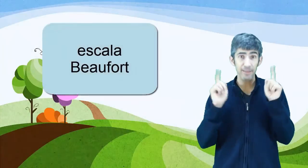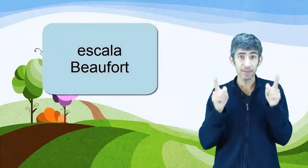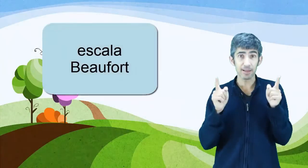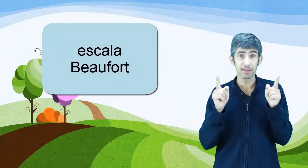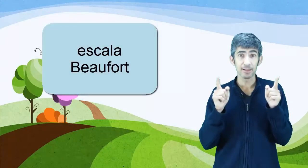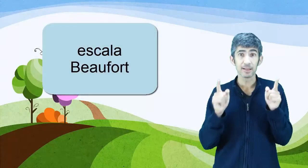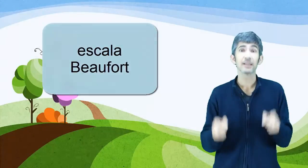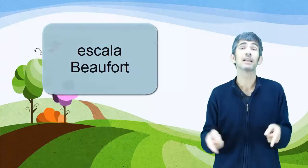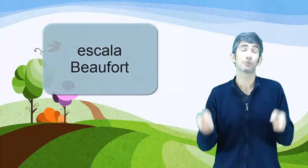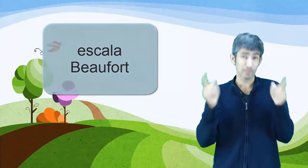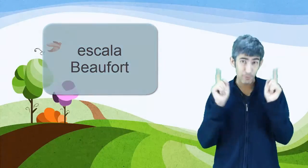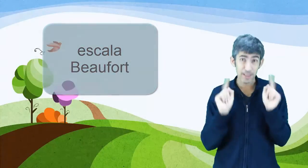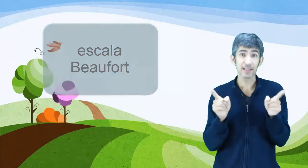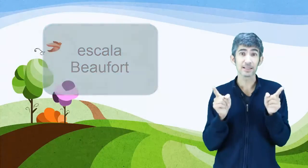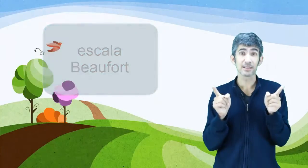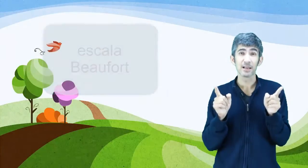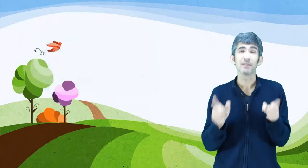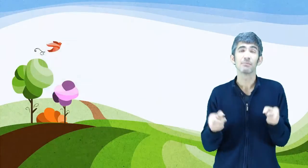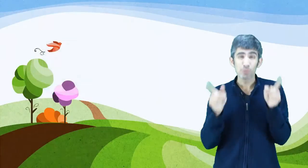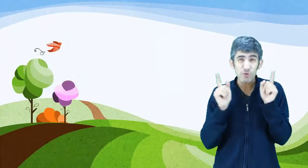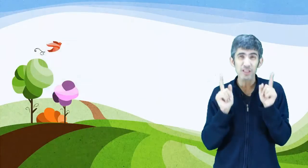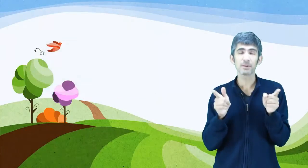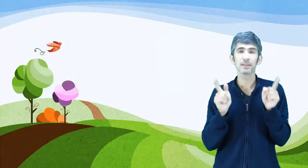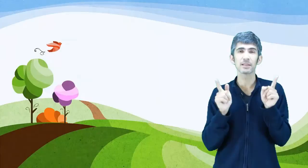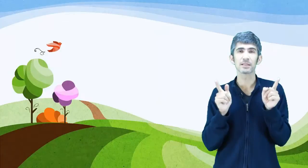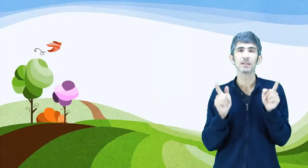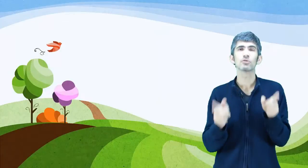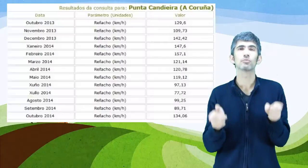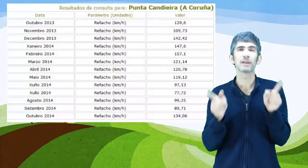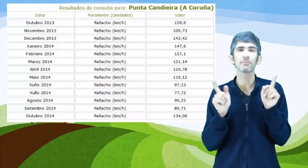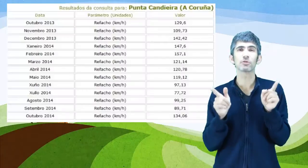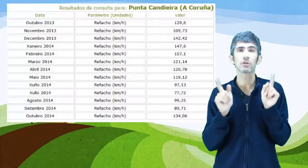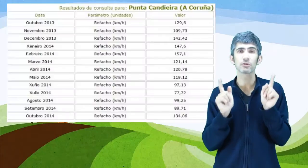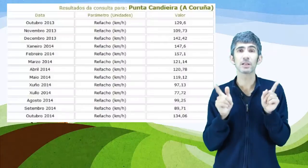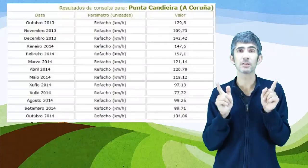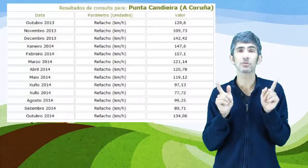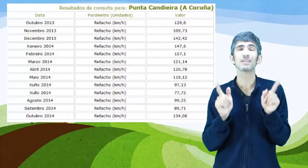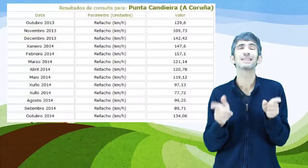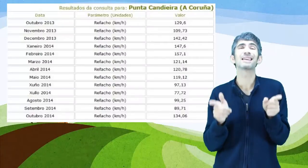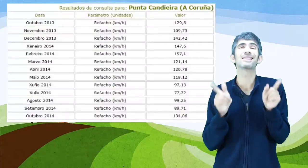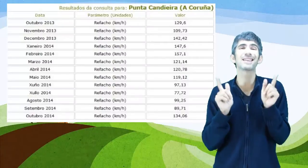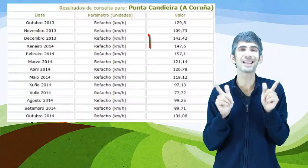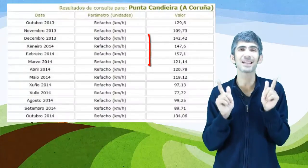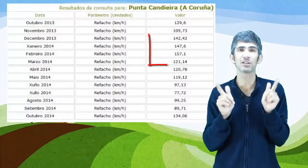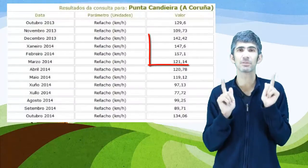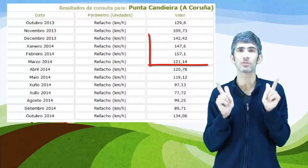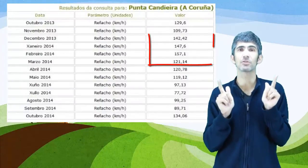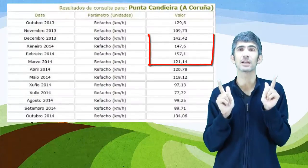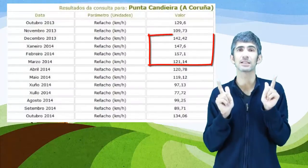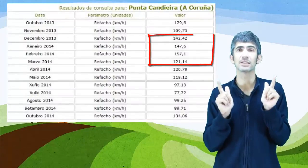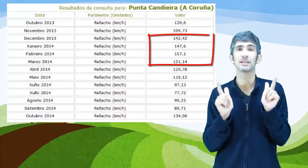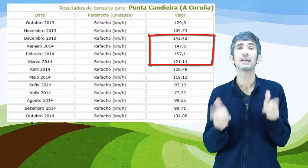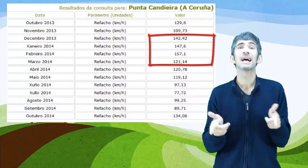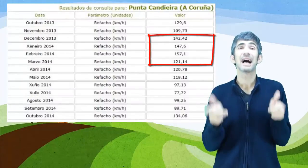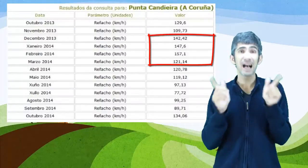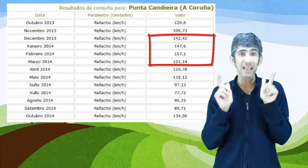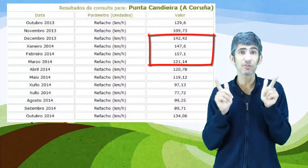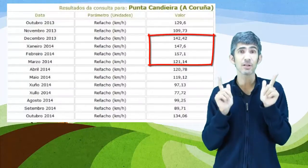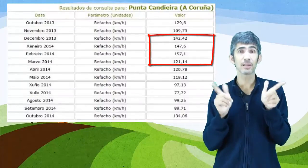en los temporales muchas veces superamos los vientos de 100 kilómetros sobre todo hay observatorios